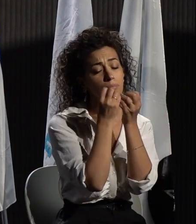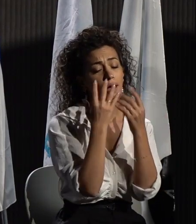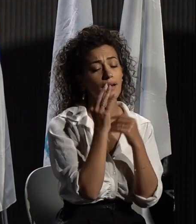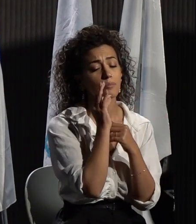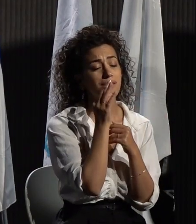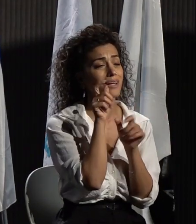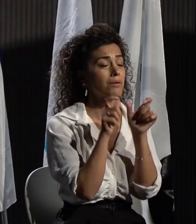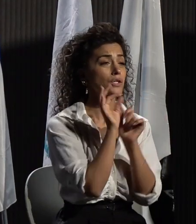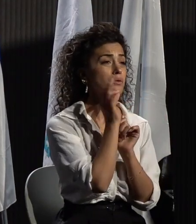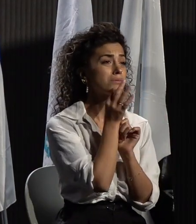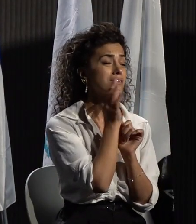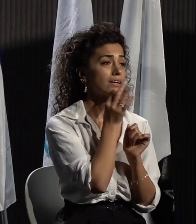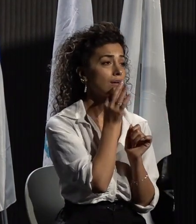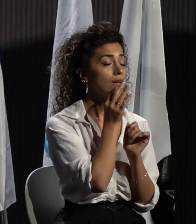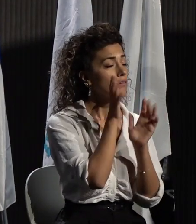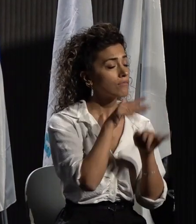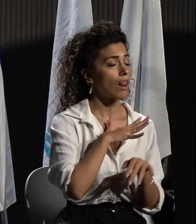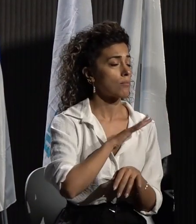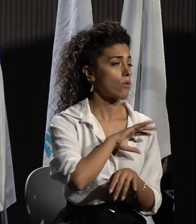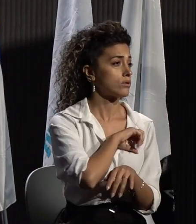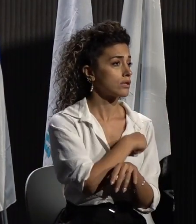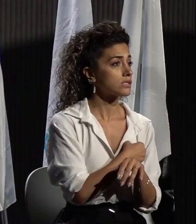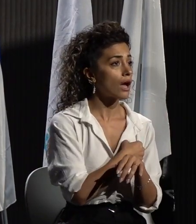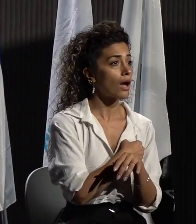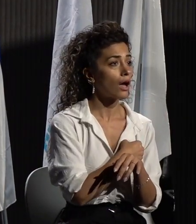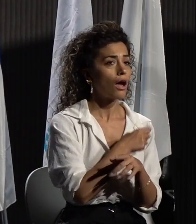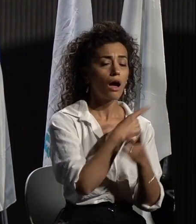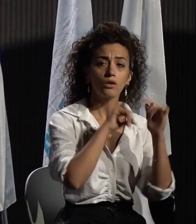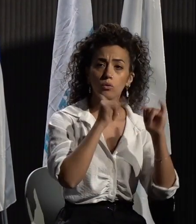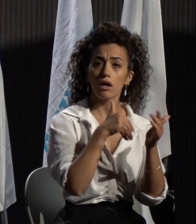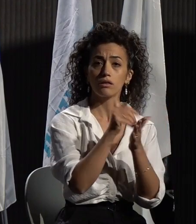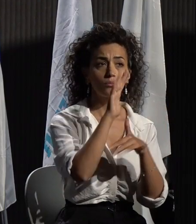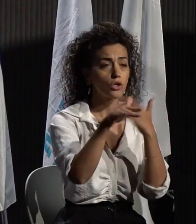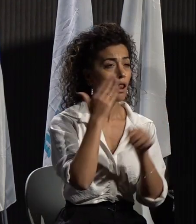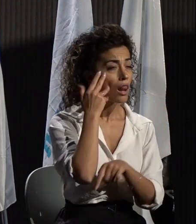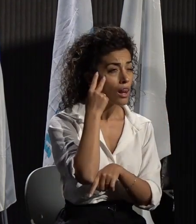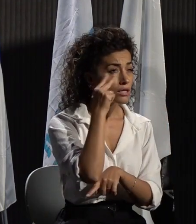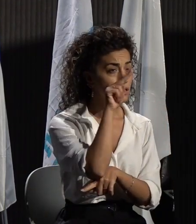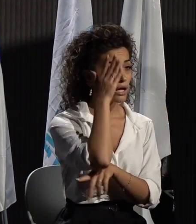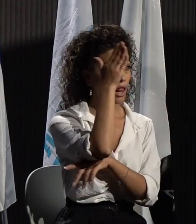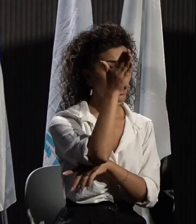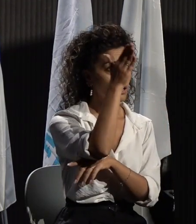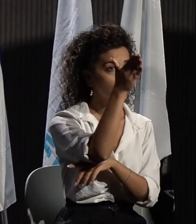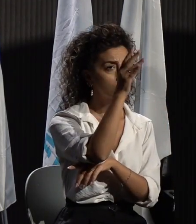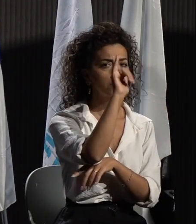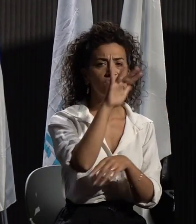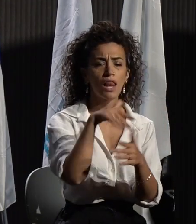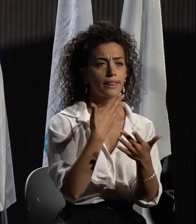מדי, ולכן עם כל הצער, הוחלט להמשיך הלאה, להסתכל קדימה,